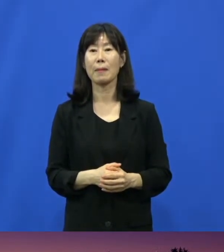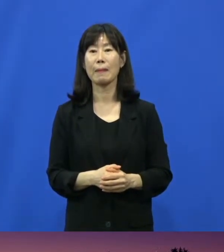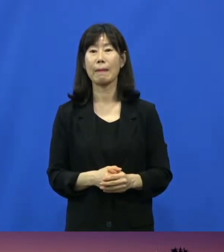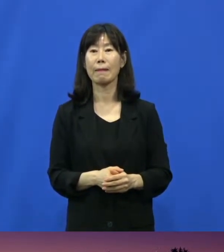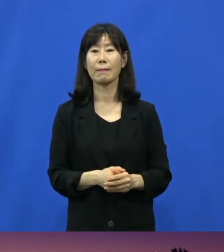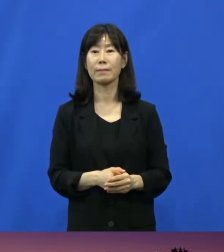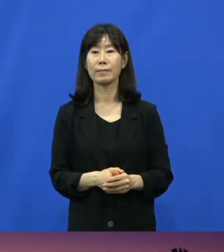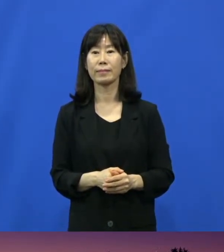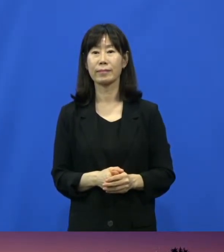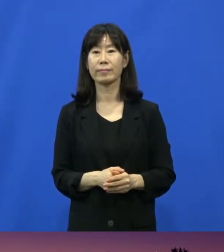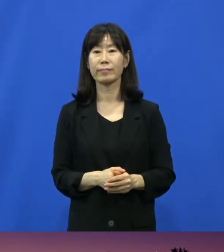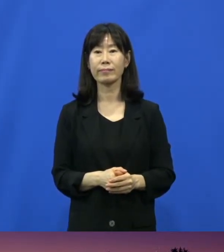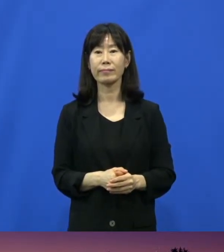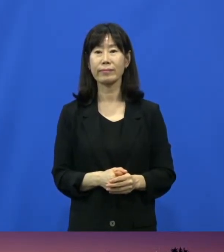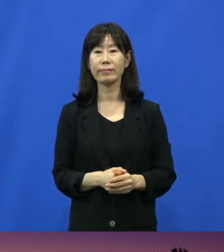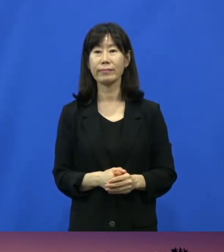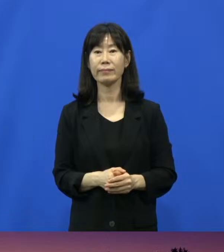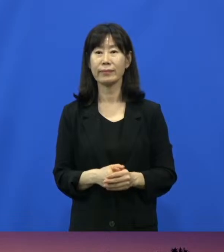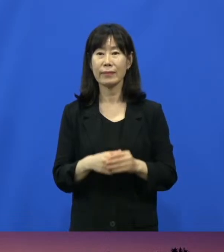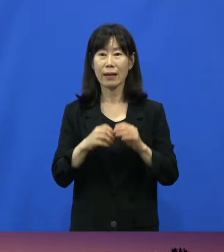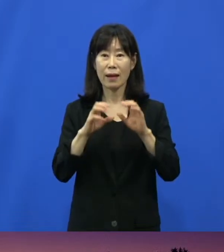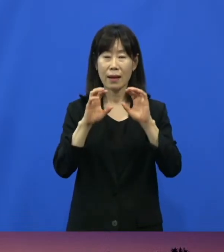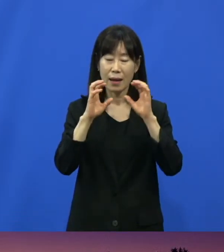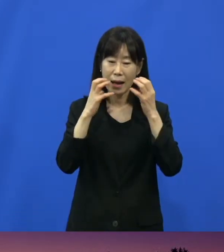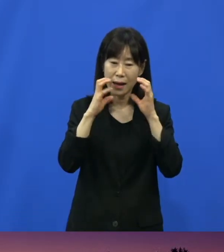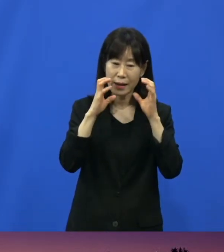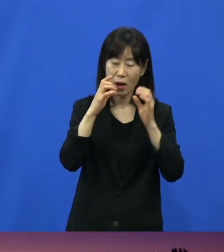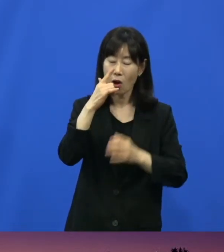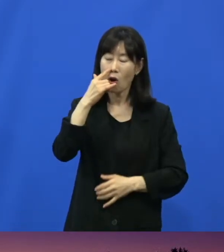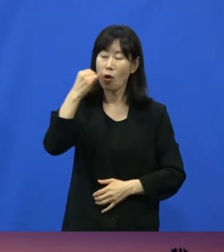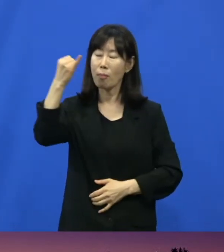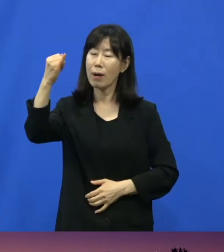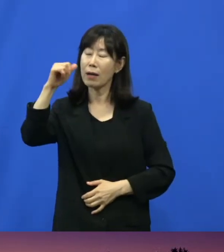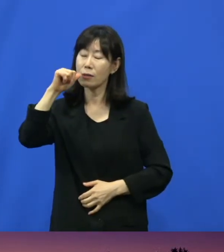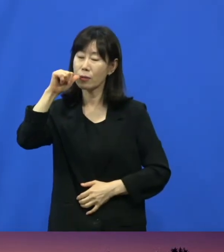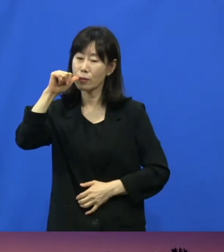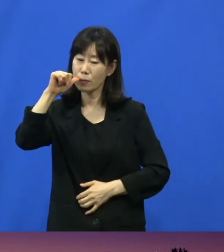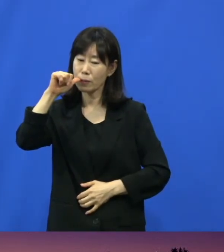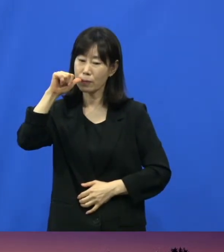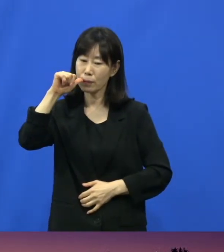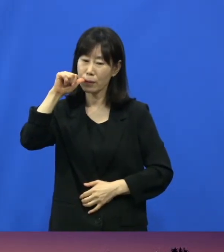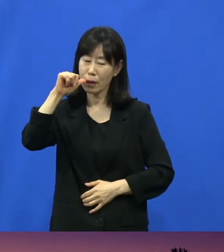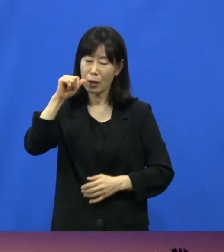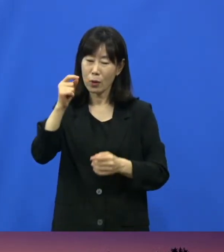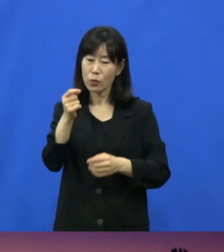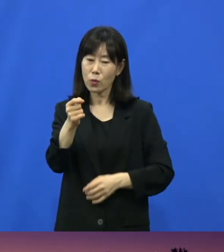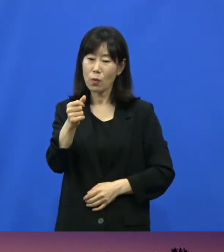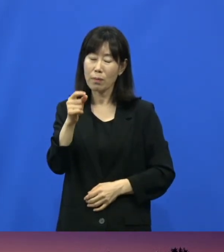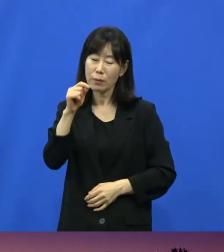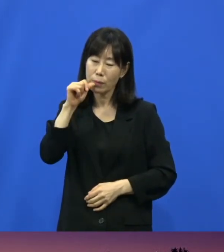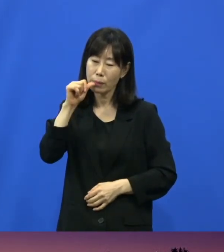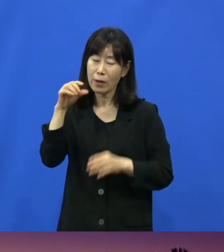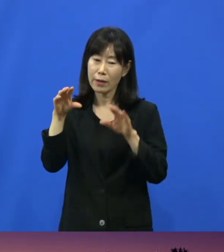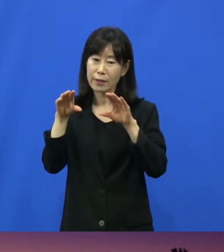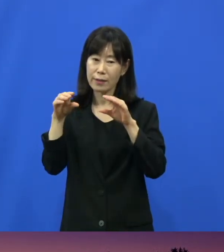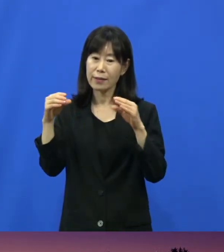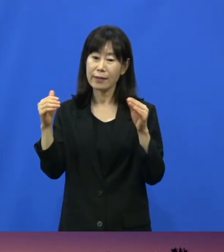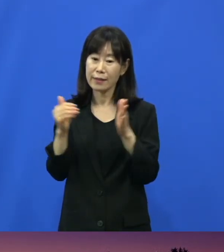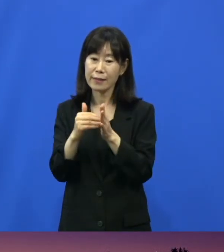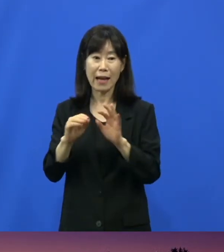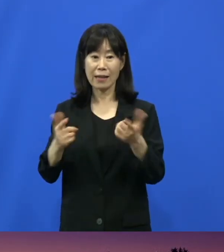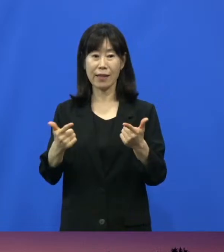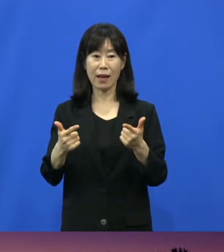여러분, 아이가 몇 번 젖을 먹고 끝나는 게 아니에요. 채워질 때까지예요. 젖을 뗀